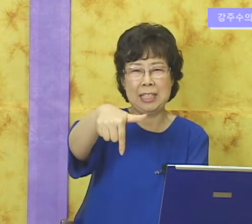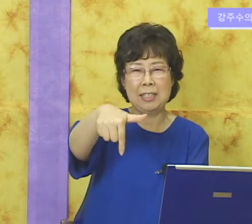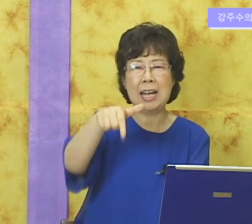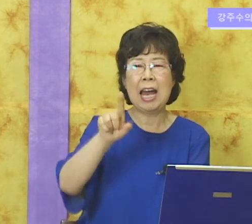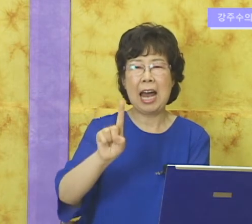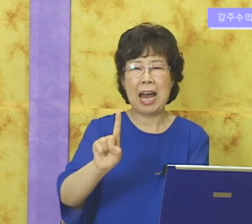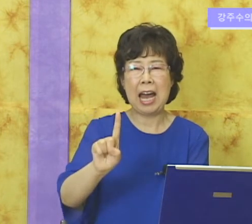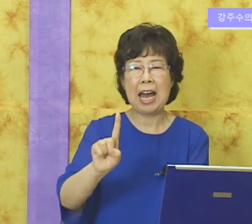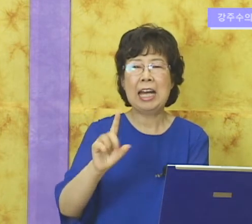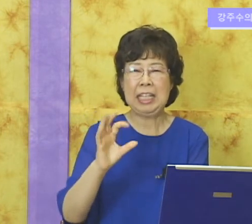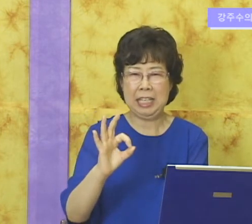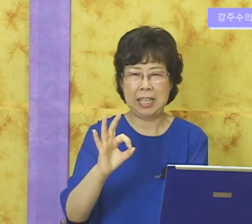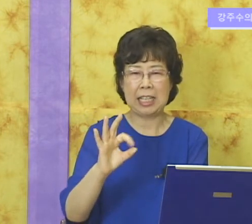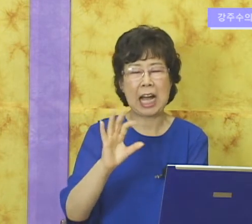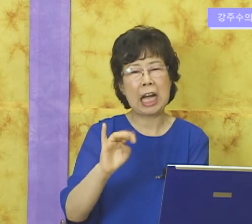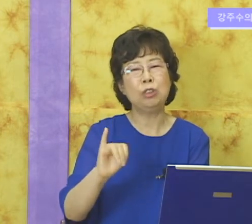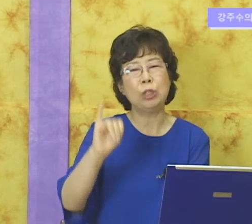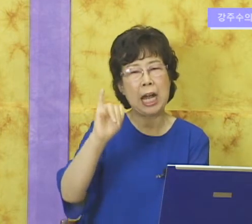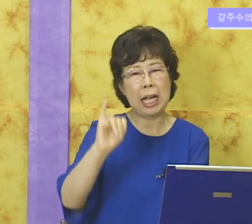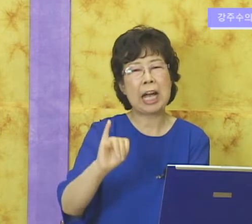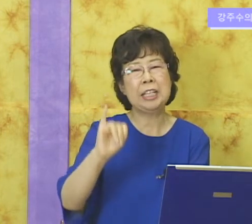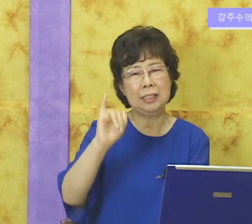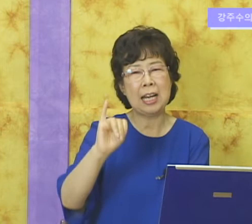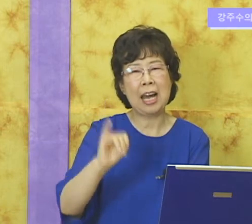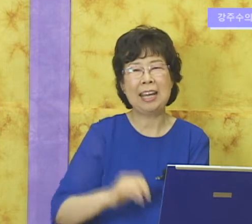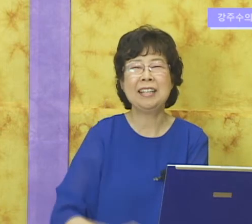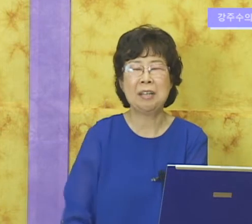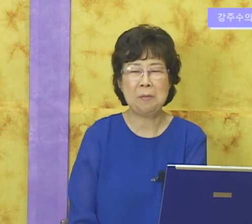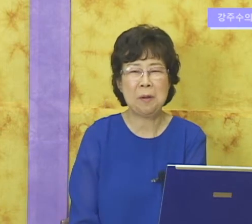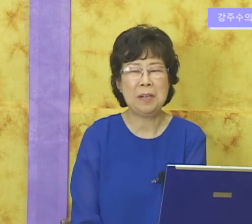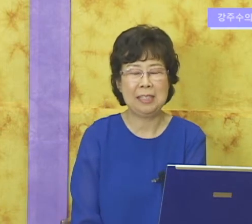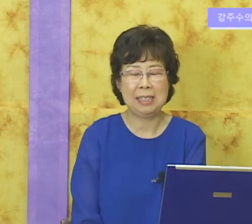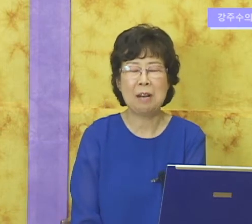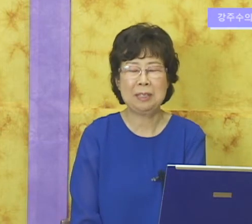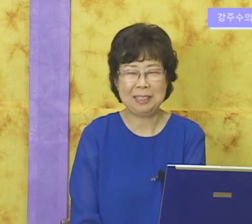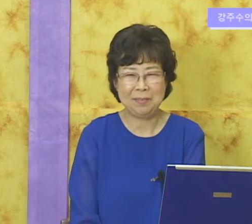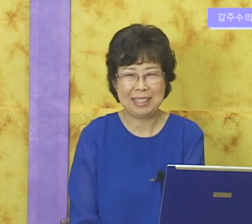기억 이영해 강 누나 강 여자 이렇게 표현을 하고 있습니다.